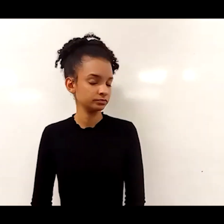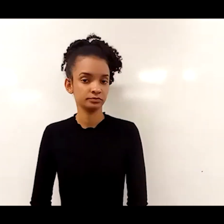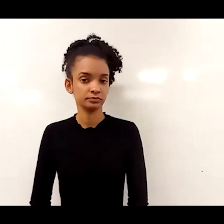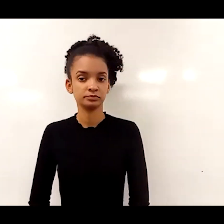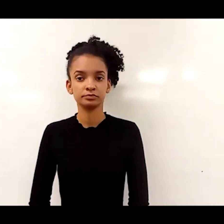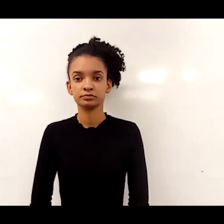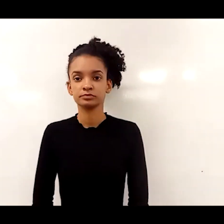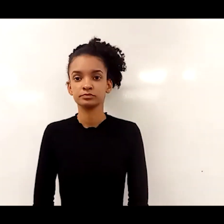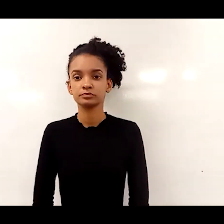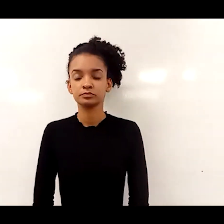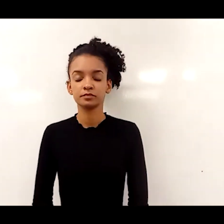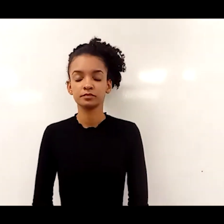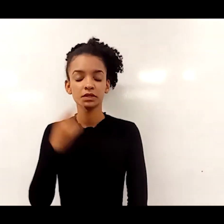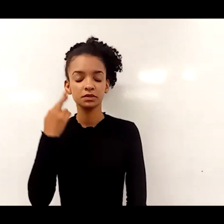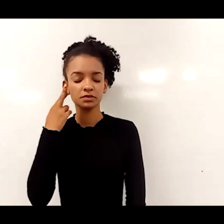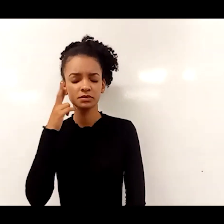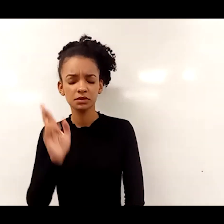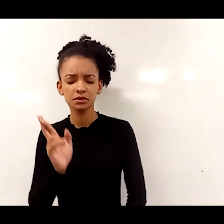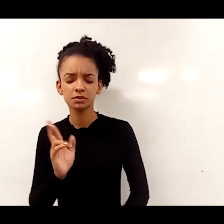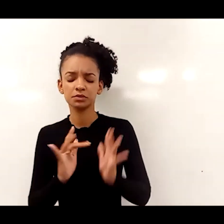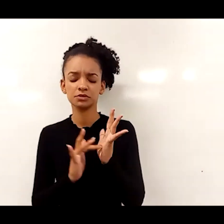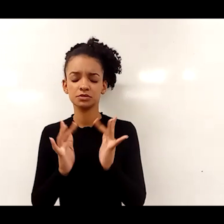Senhor Jesus.